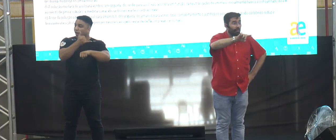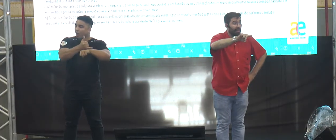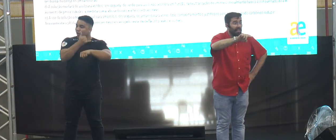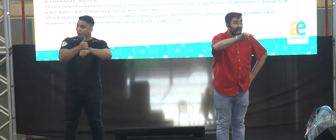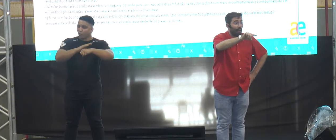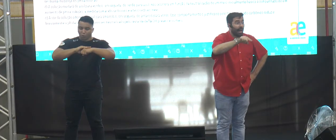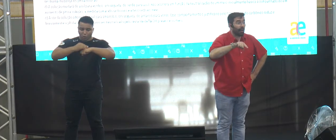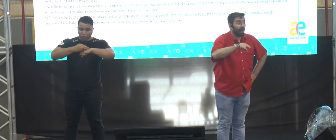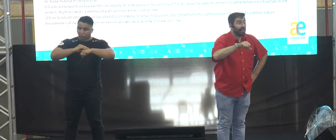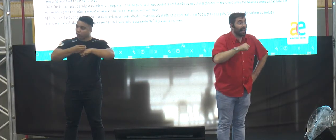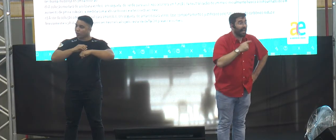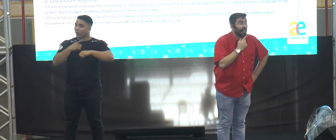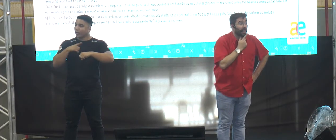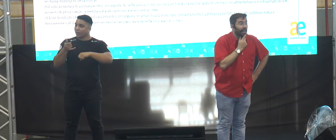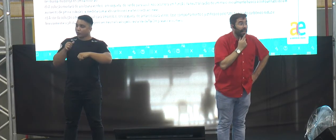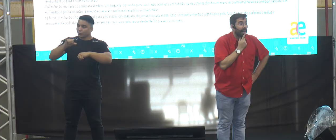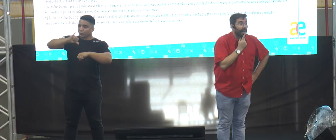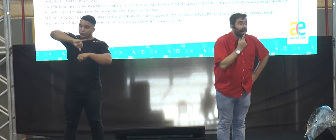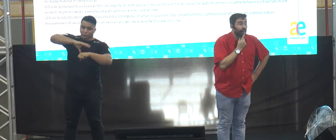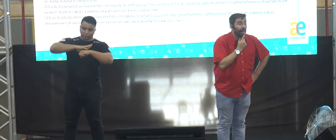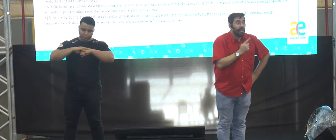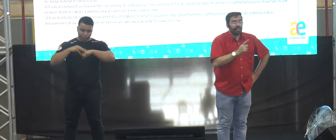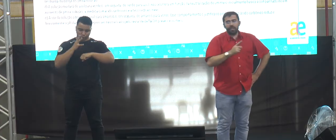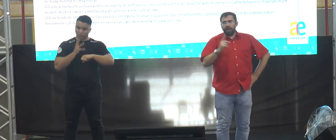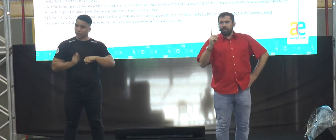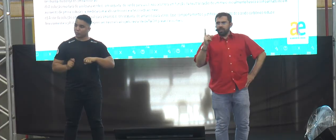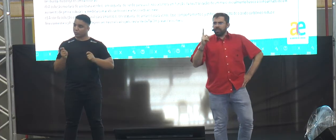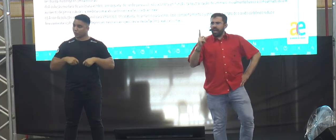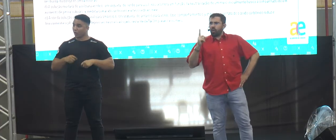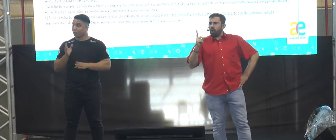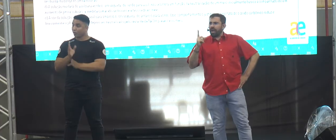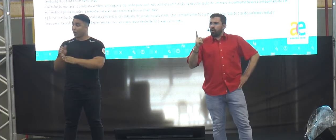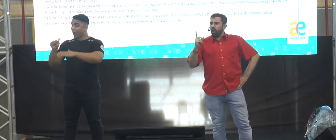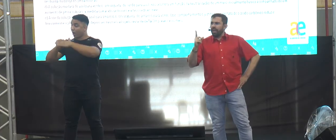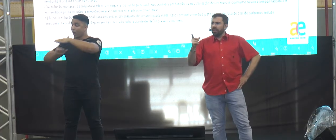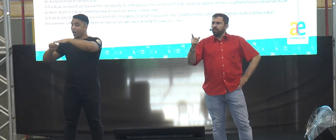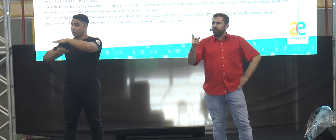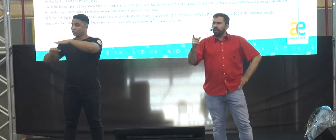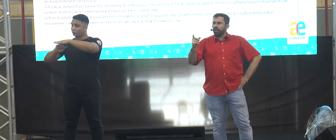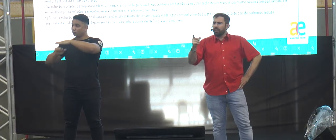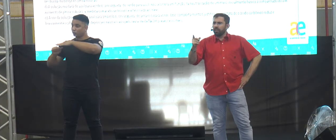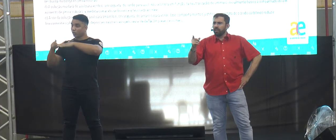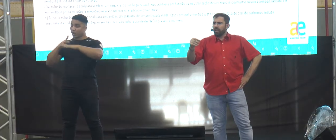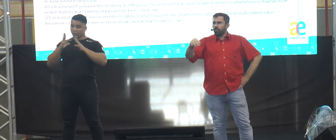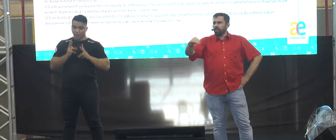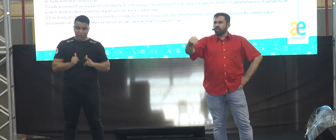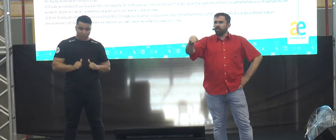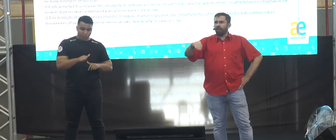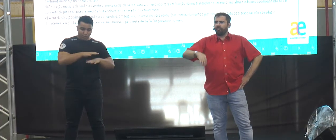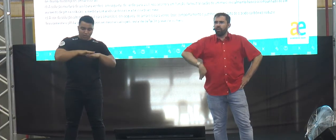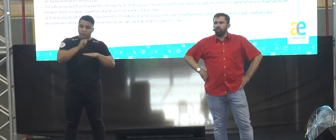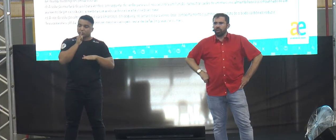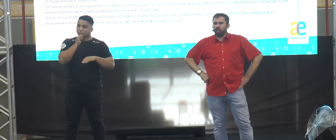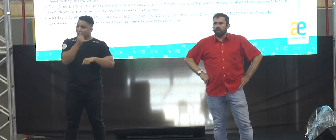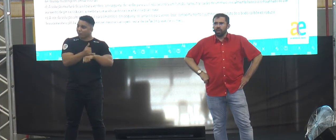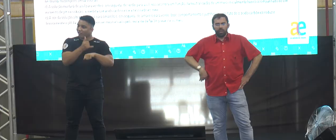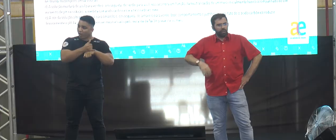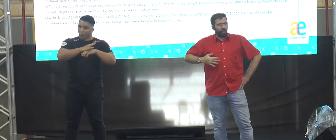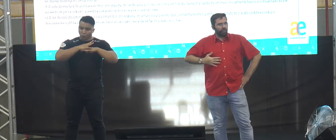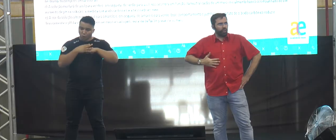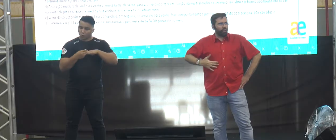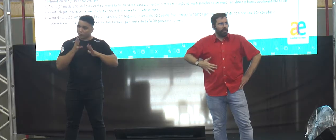básico. E a Coca-Cola tem caráter ácido. Vocês imaginam que se a Coca-Cola limpa, por exemplo, a